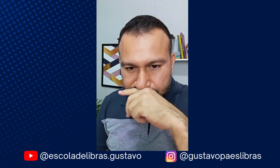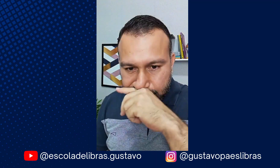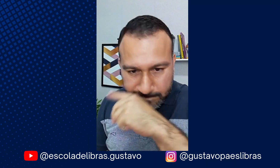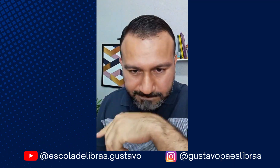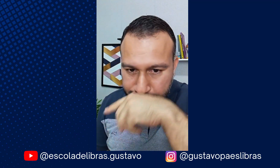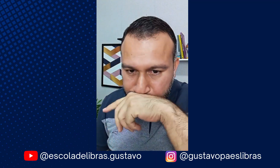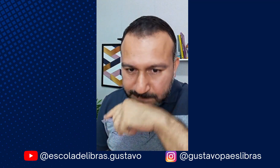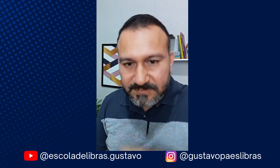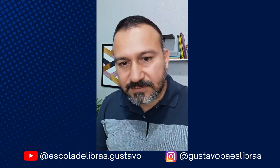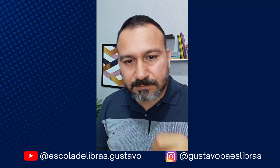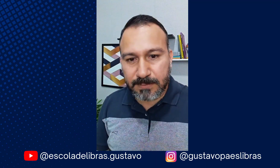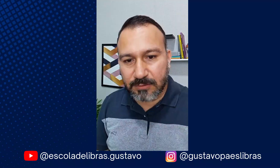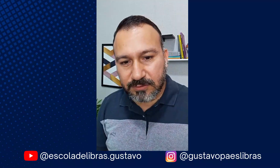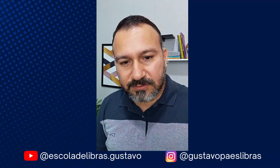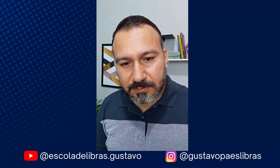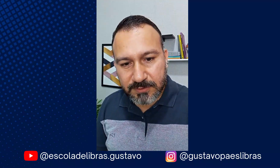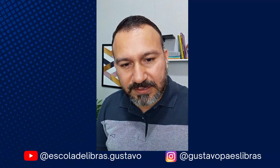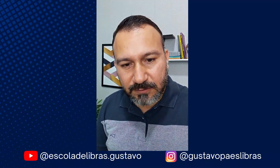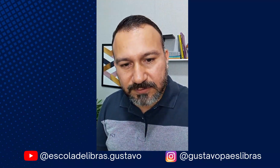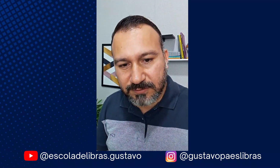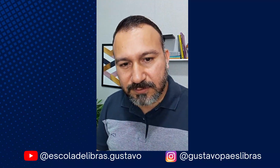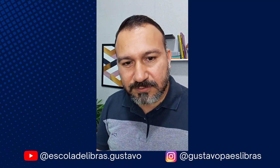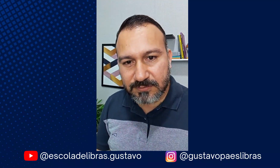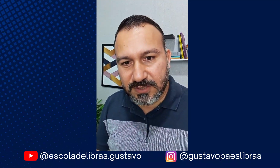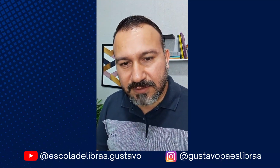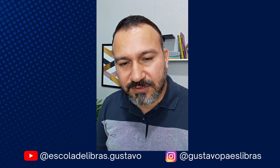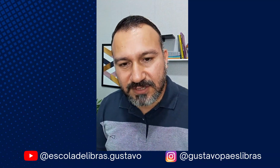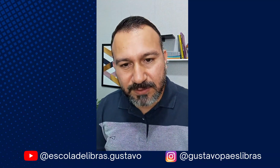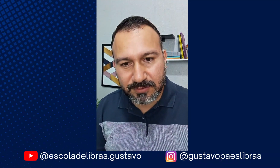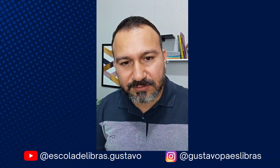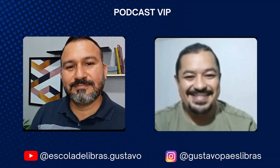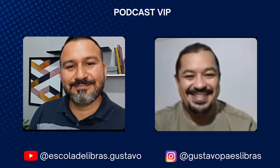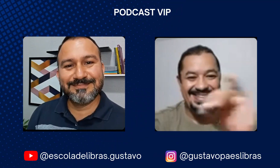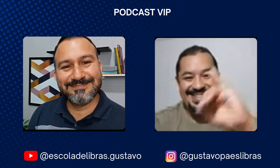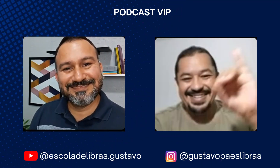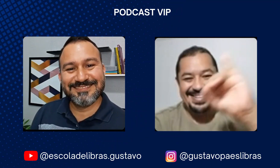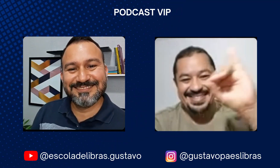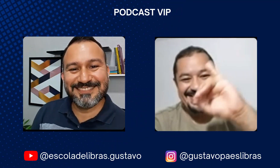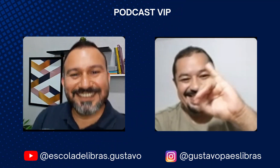leve. Paulo, vamos falar ao vivo. Vou chamar você, Paulo.